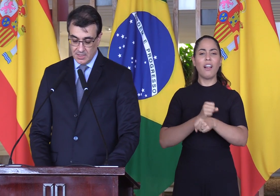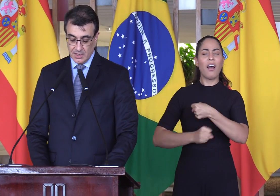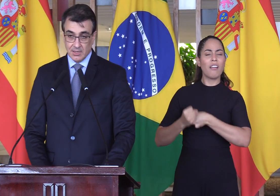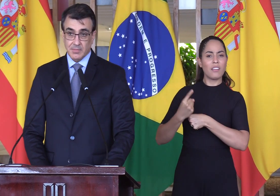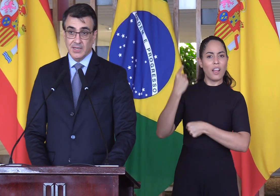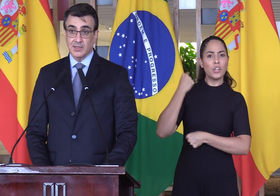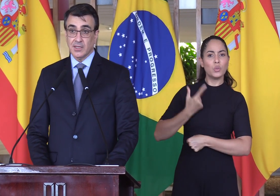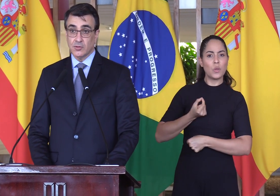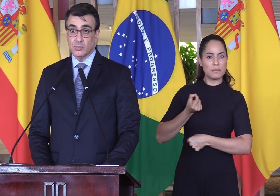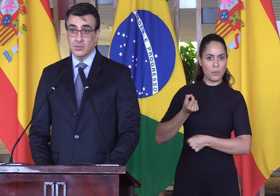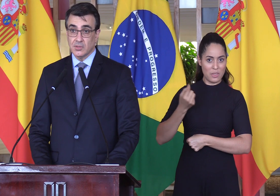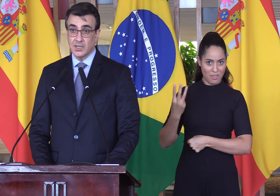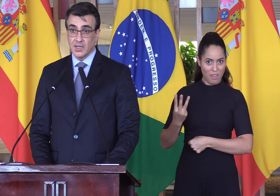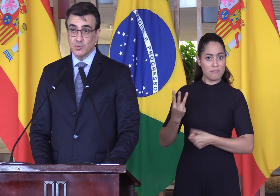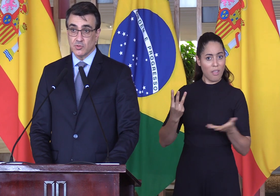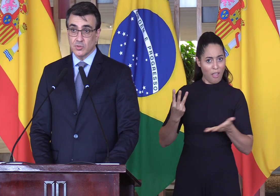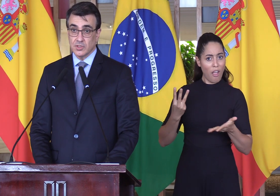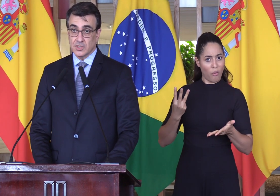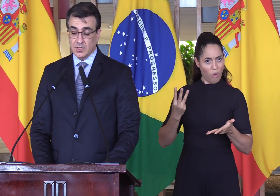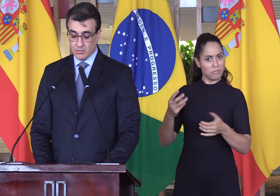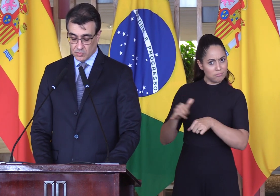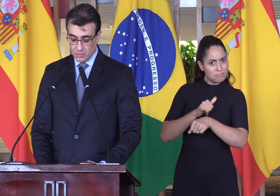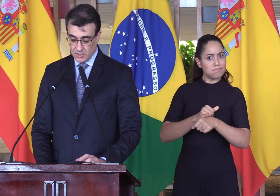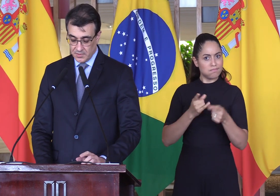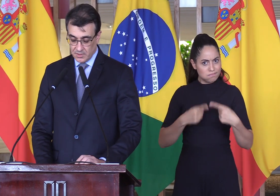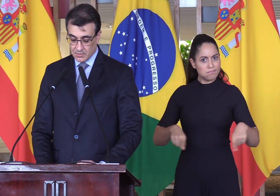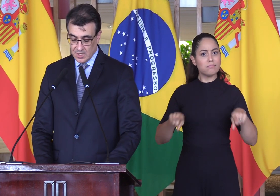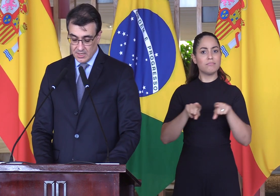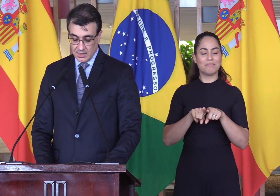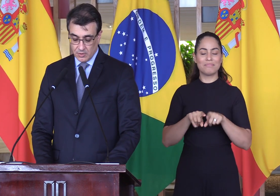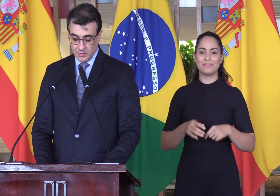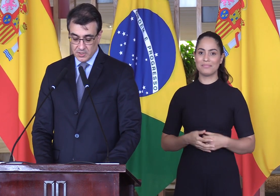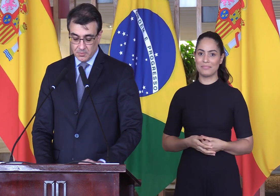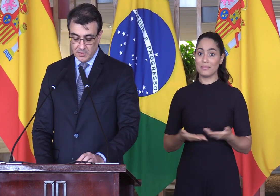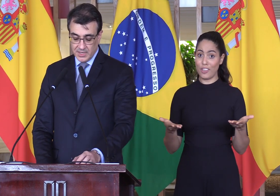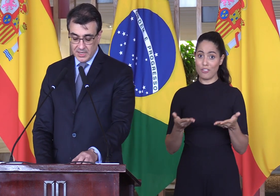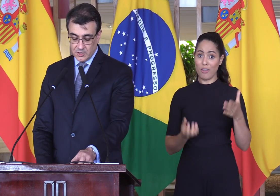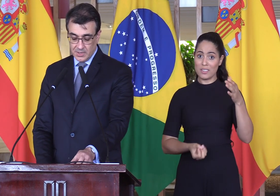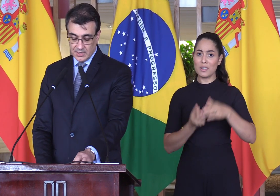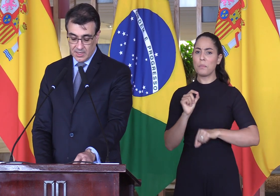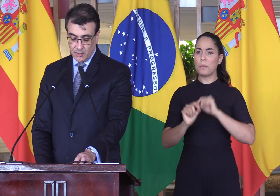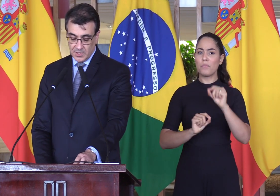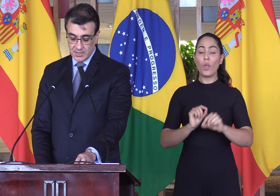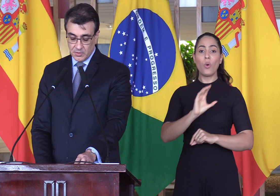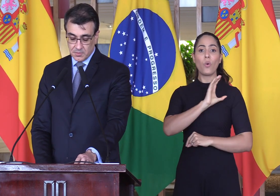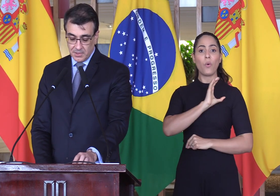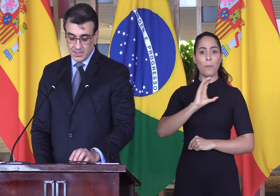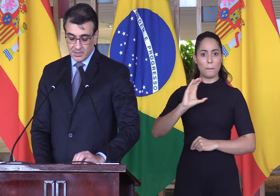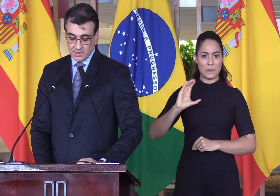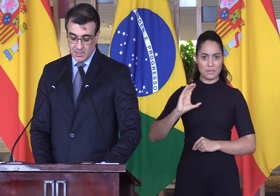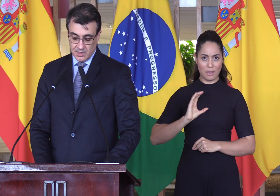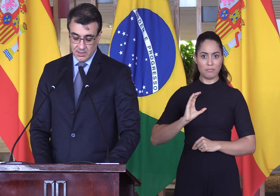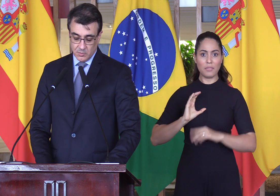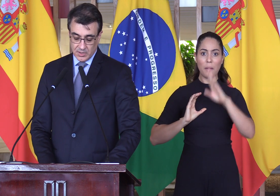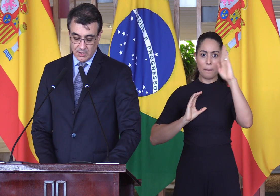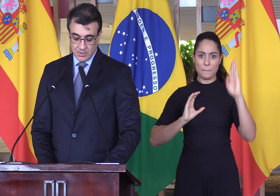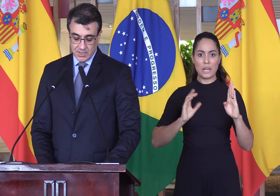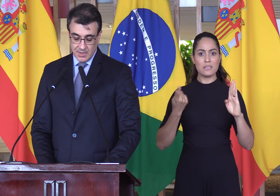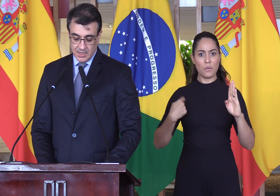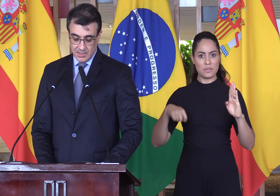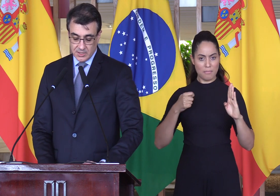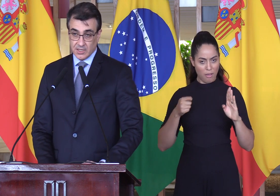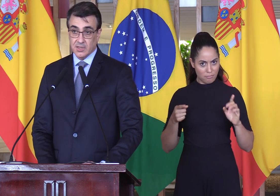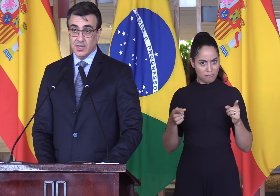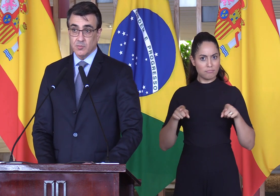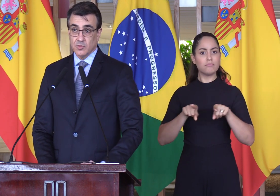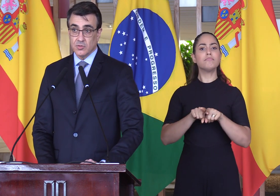Para tanto, criamos hoje, como os senhores viram, a Comissão Permanente e Bilateral Brasil-Espanha, em modelo